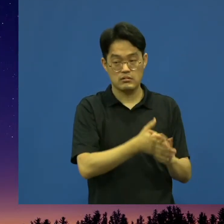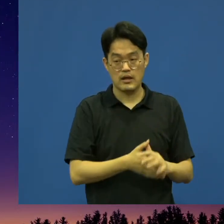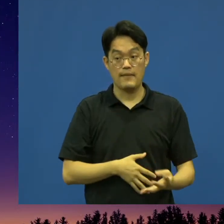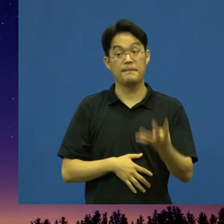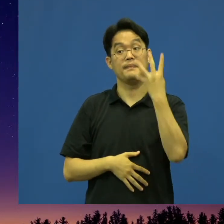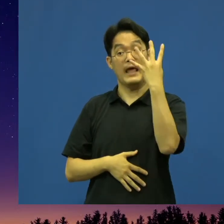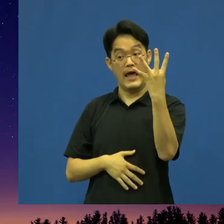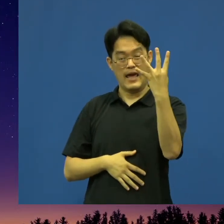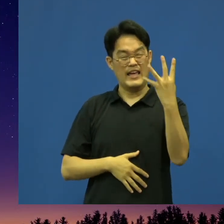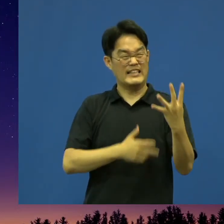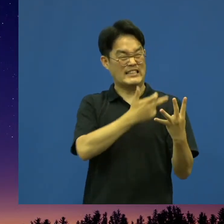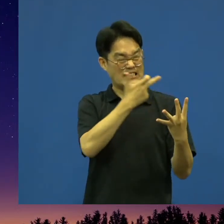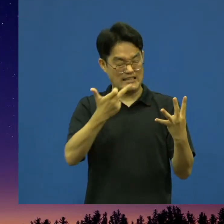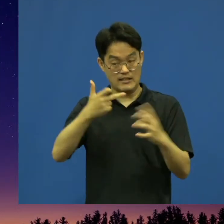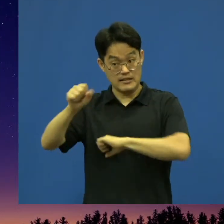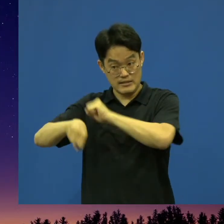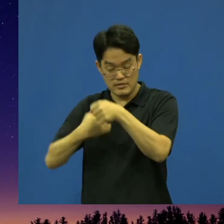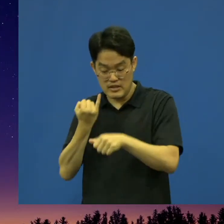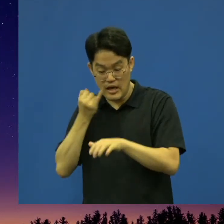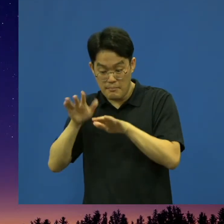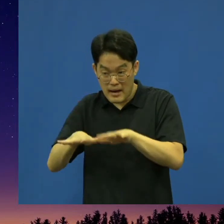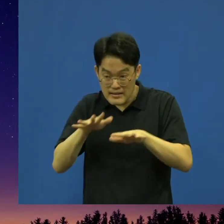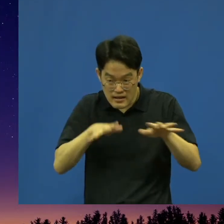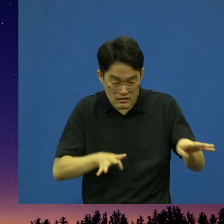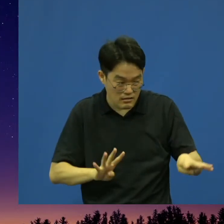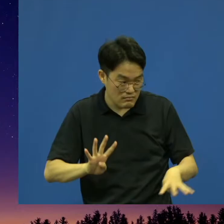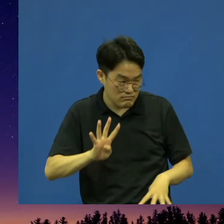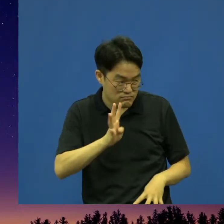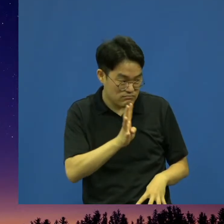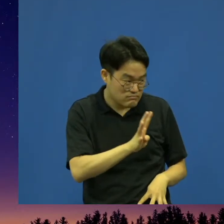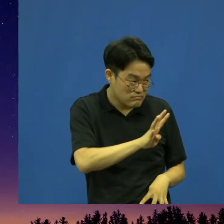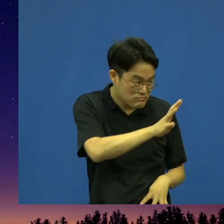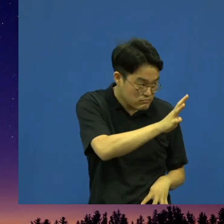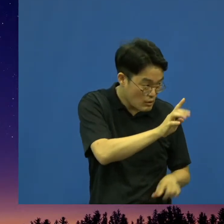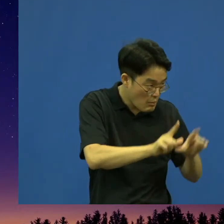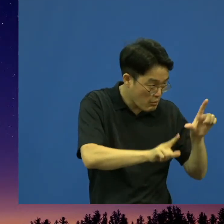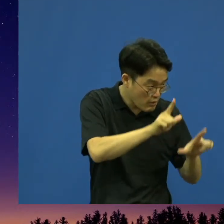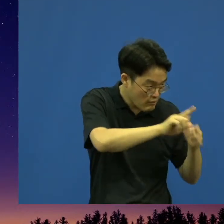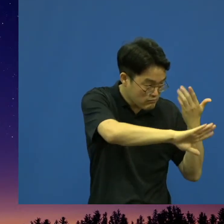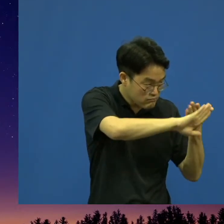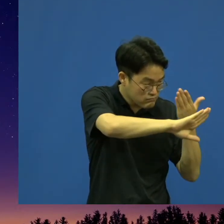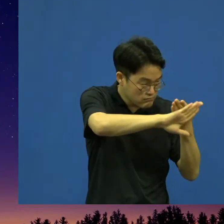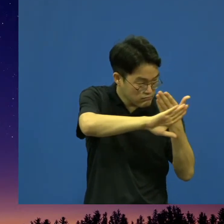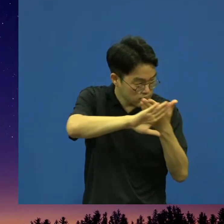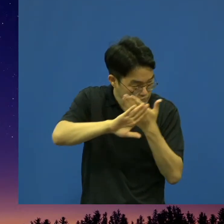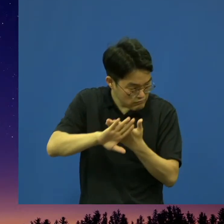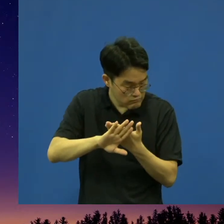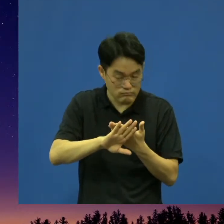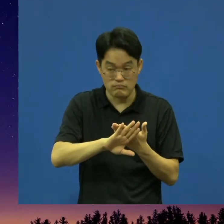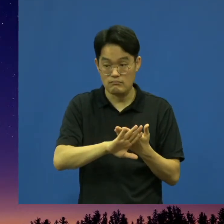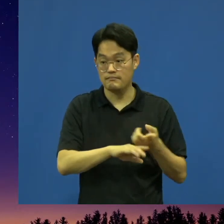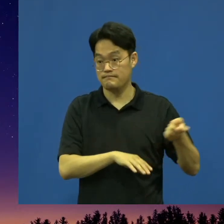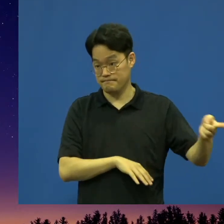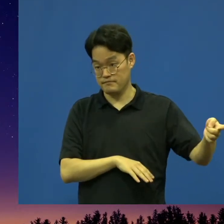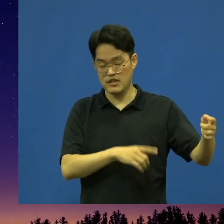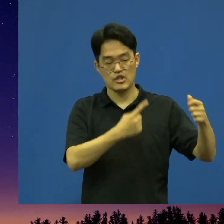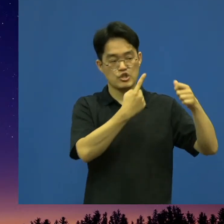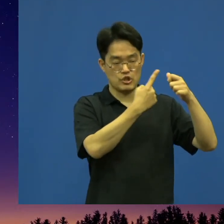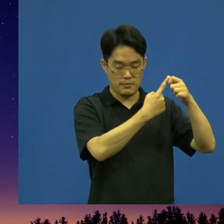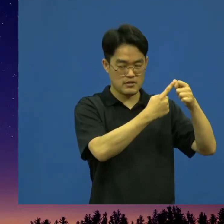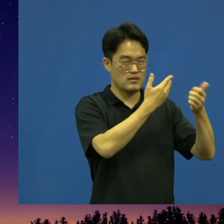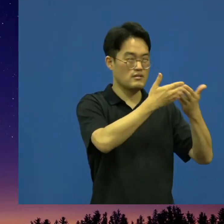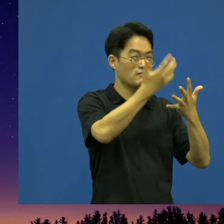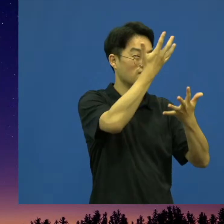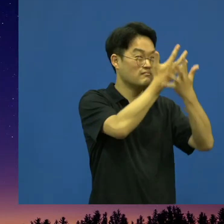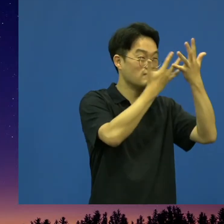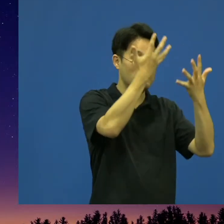큰 짐승들이 바다에서부터 나왔고 모양이 각각 다르게 생긴 네 짐승. 우리가